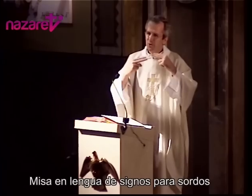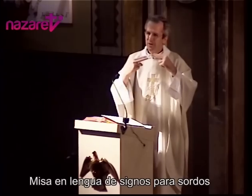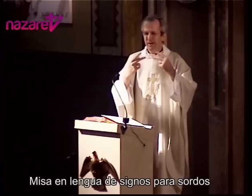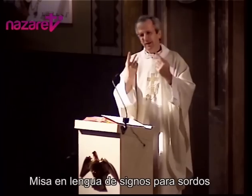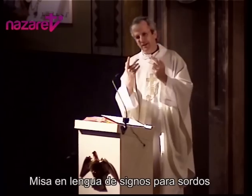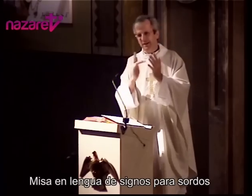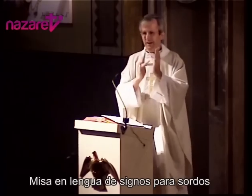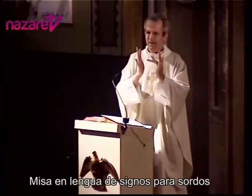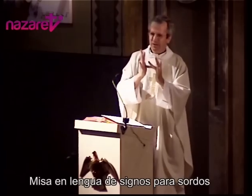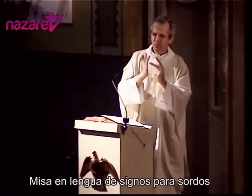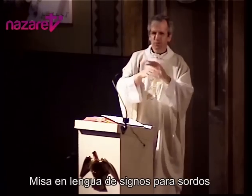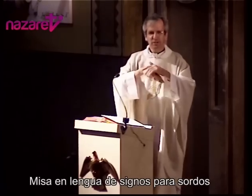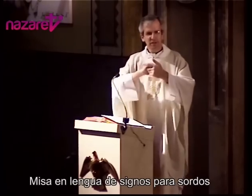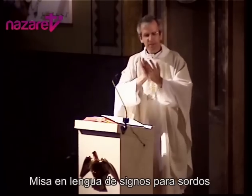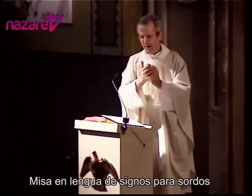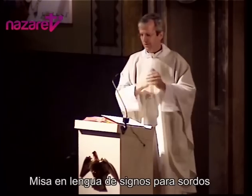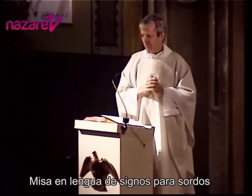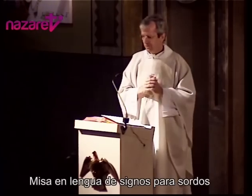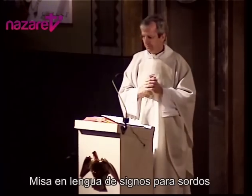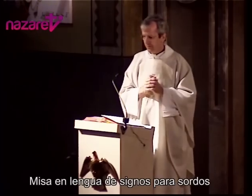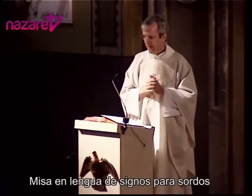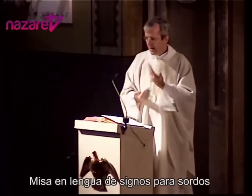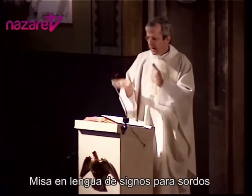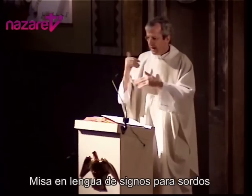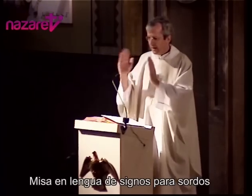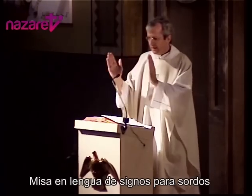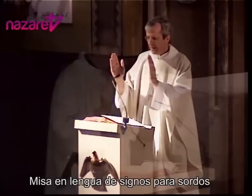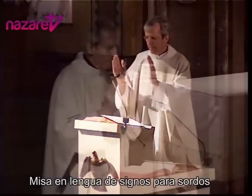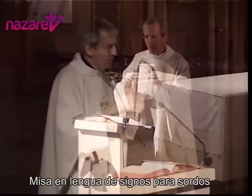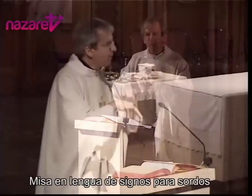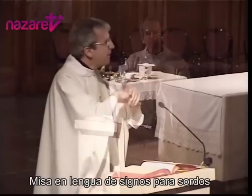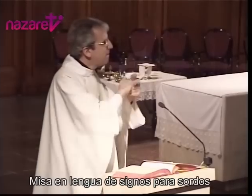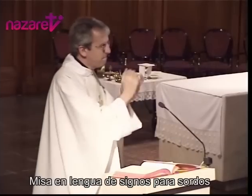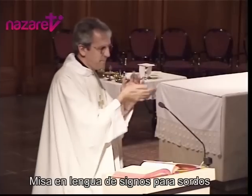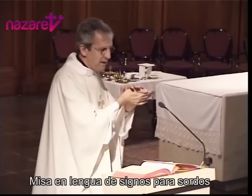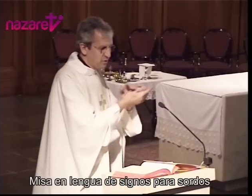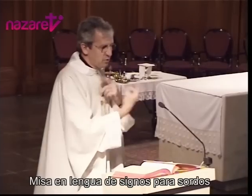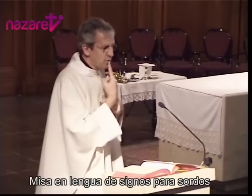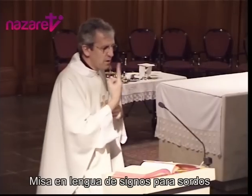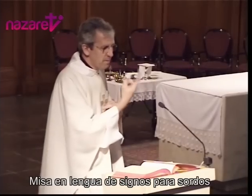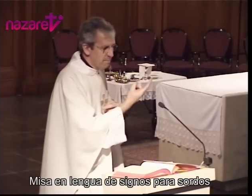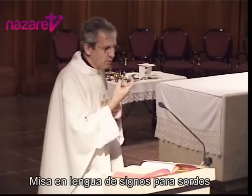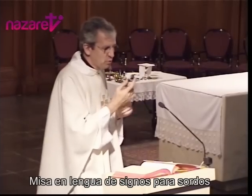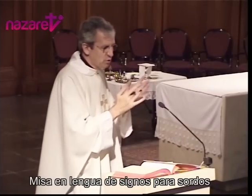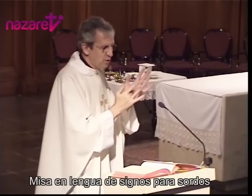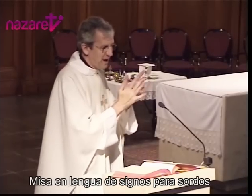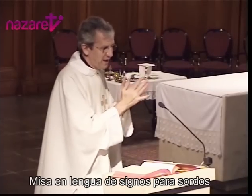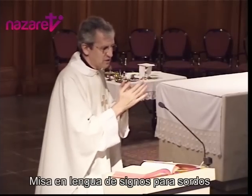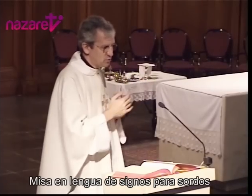entre Jesús y Pilatos. En aquel tiempo, Pilatos preguntó a Jesús,